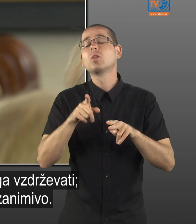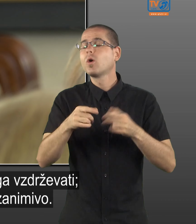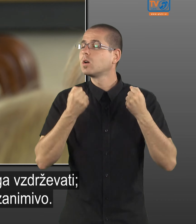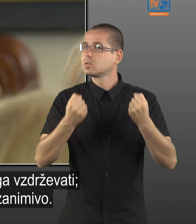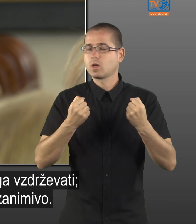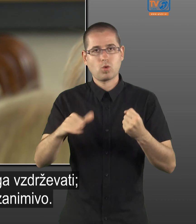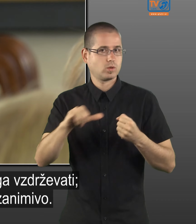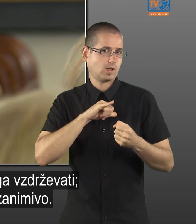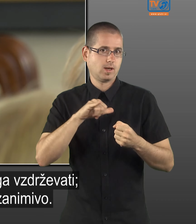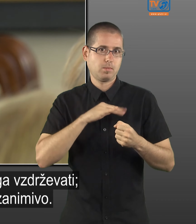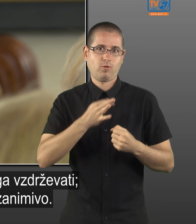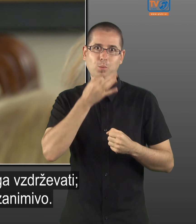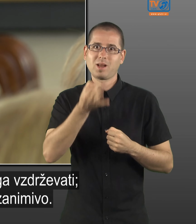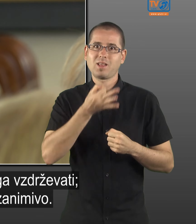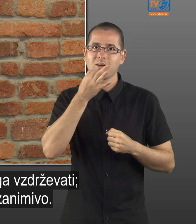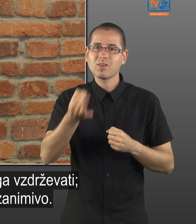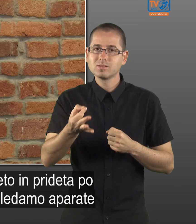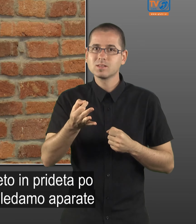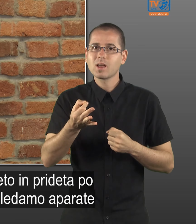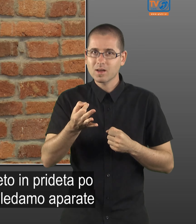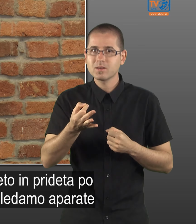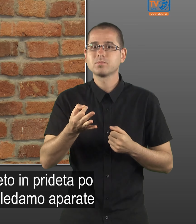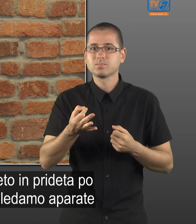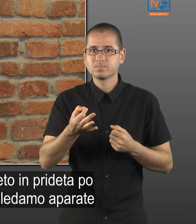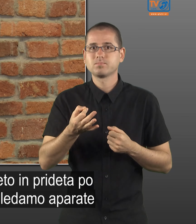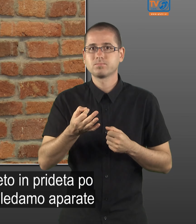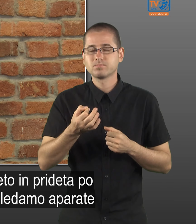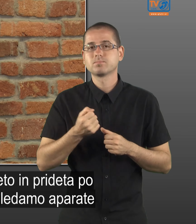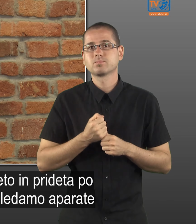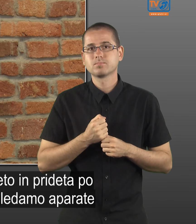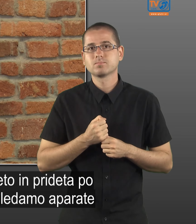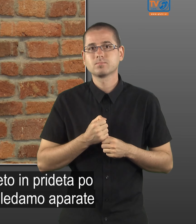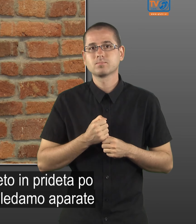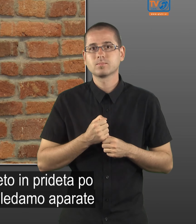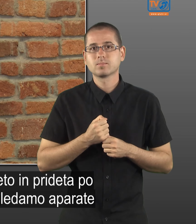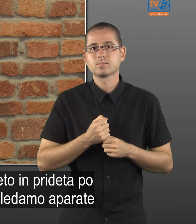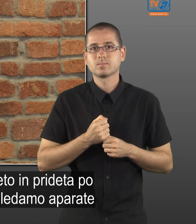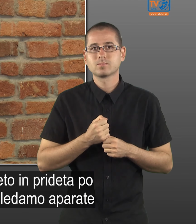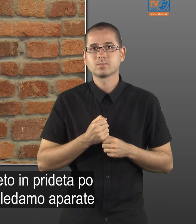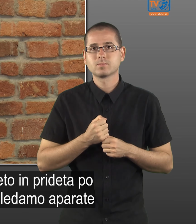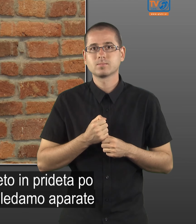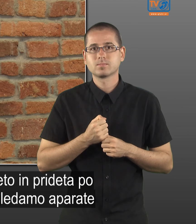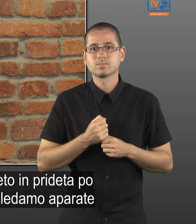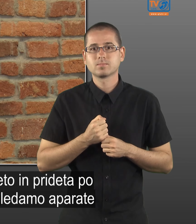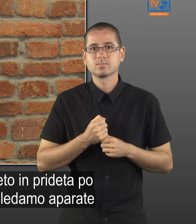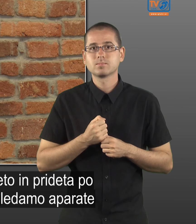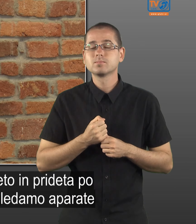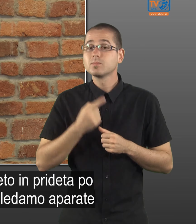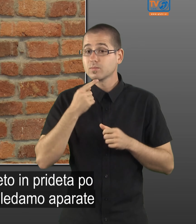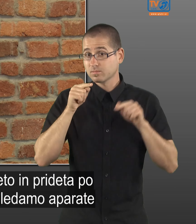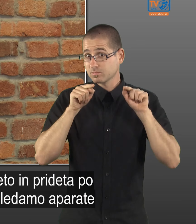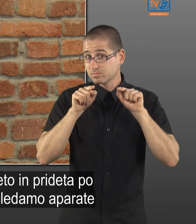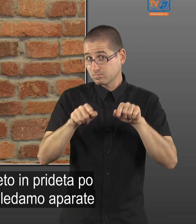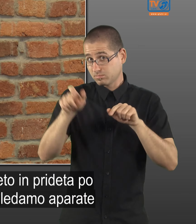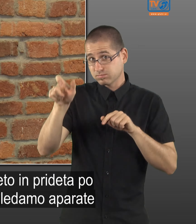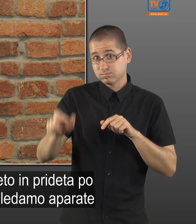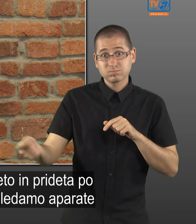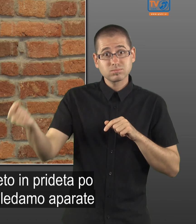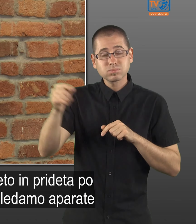pa tako, da je zelo zanimivo predavanje. In vpravo s tole, ko nas